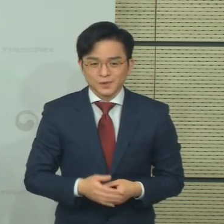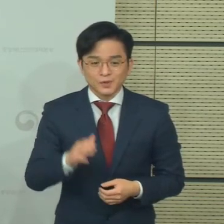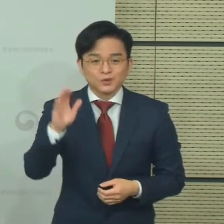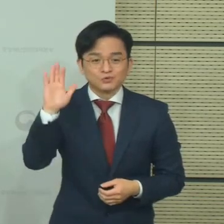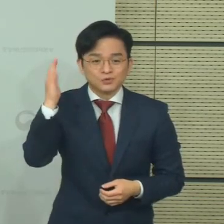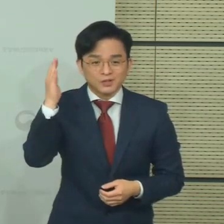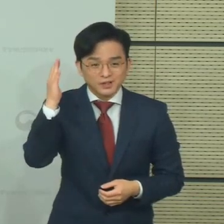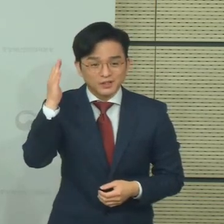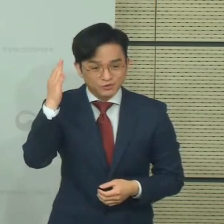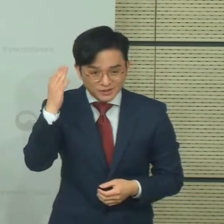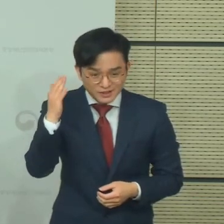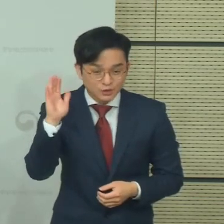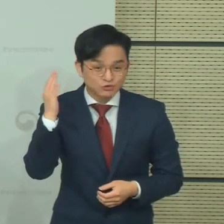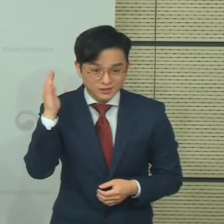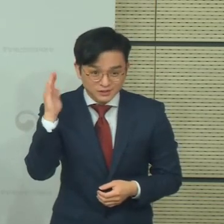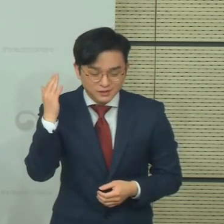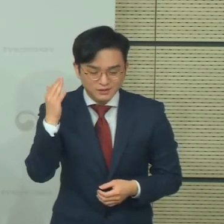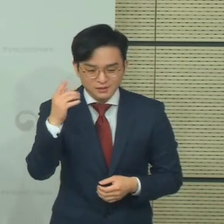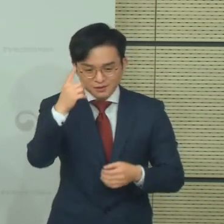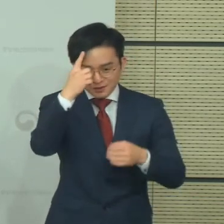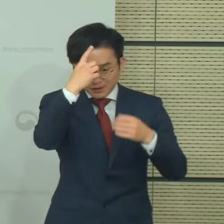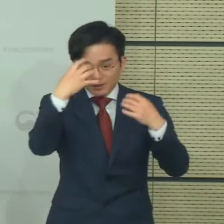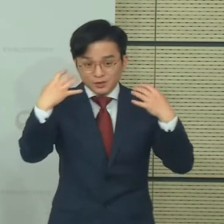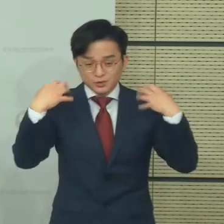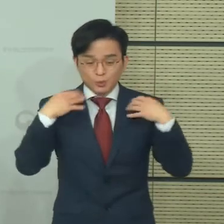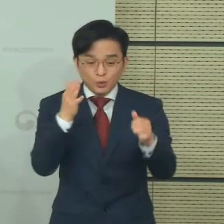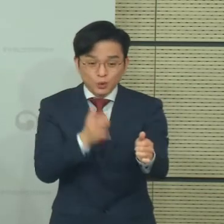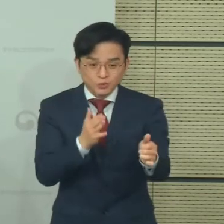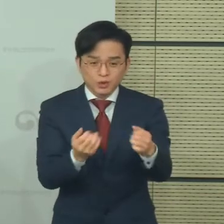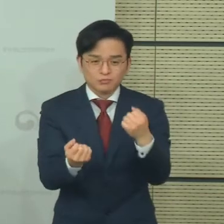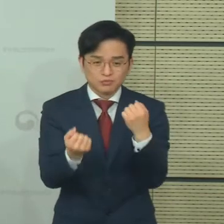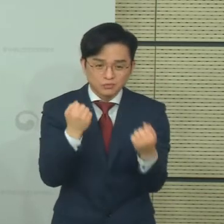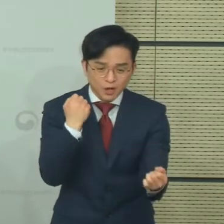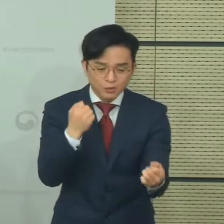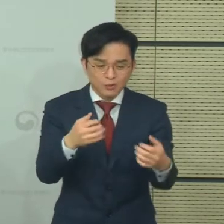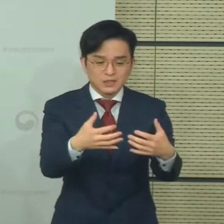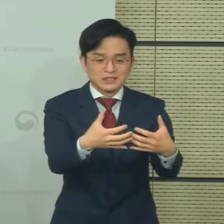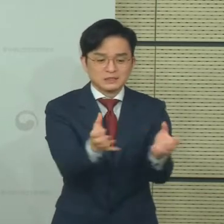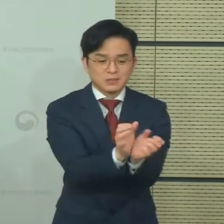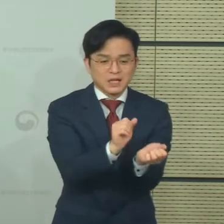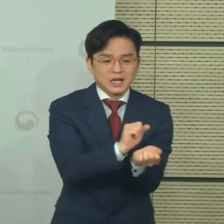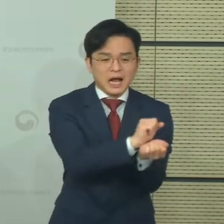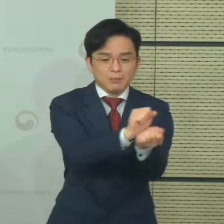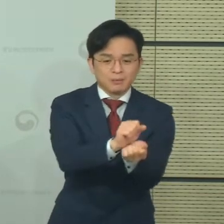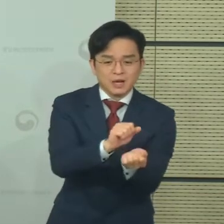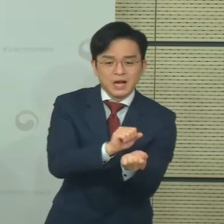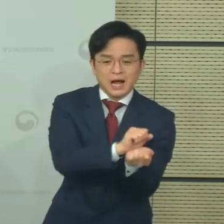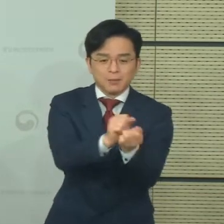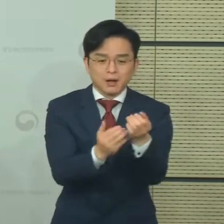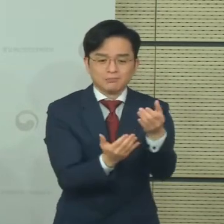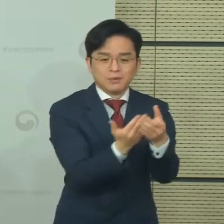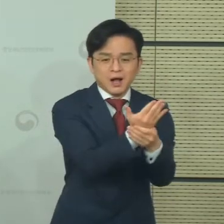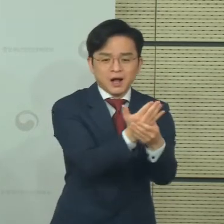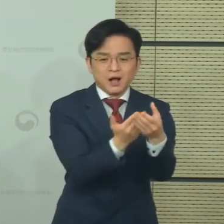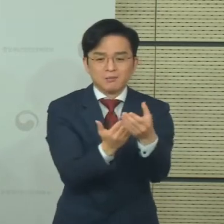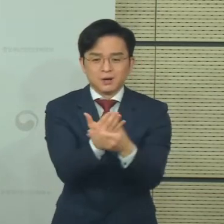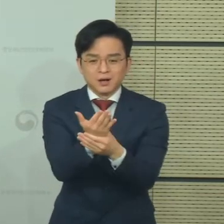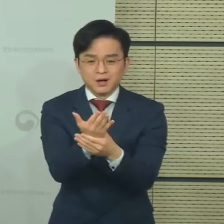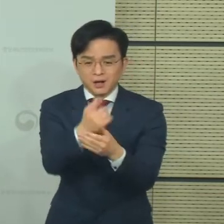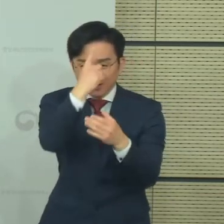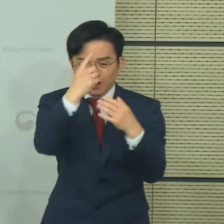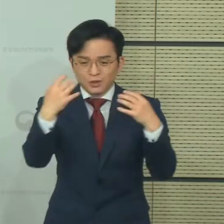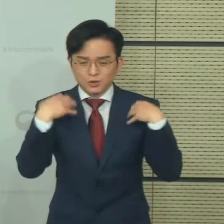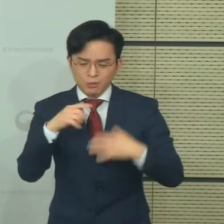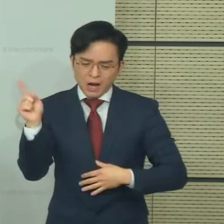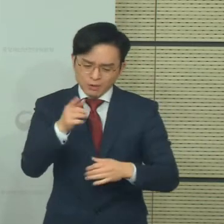있고 이로 인해서 계속되는 어떤 확진자들이 나타나고 있고 또 관리가 안 되는 그런 측면들이 있어서